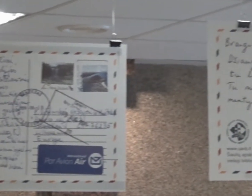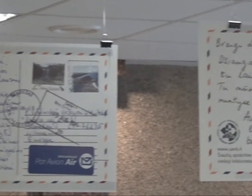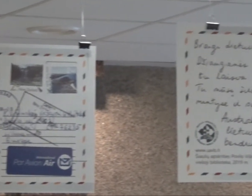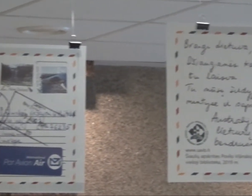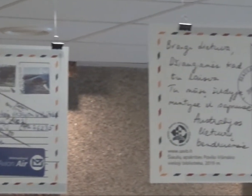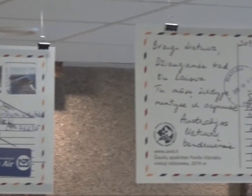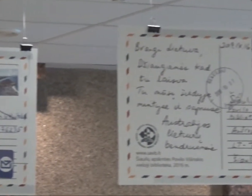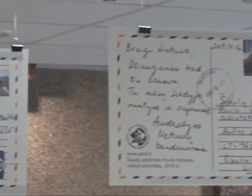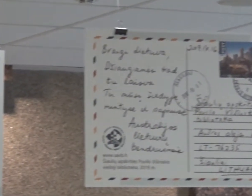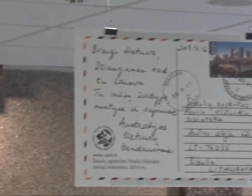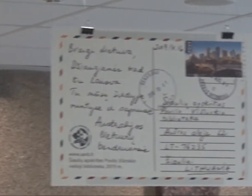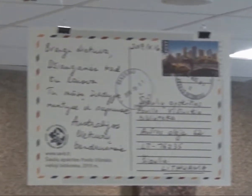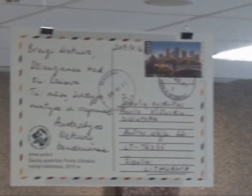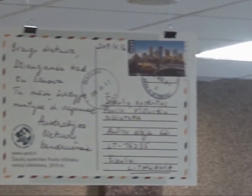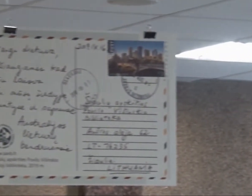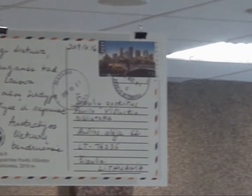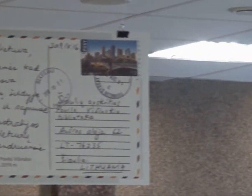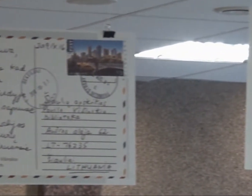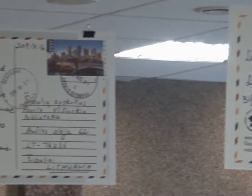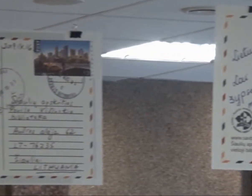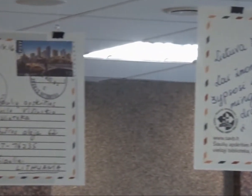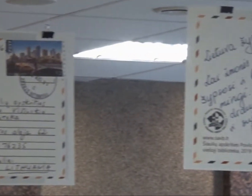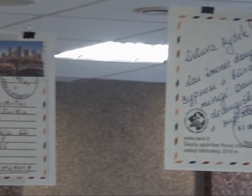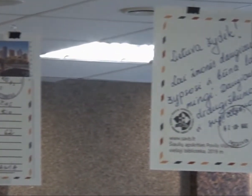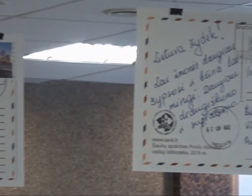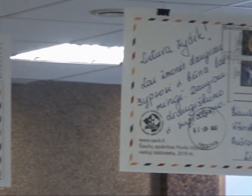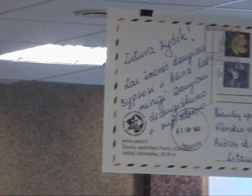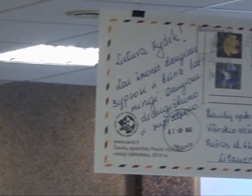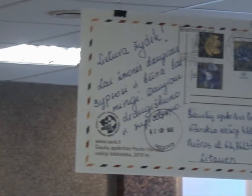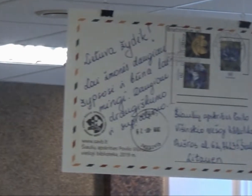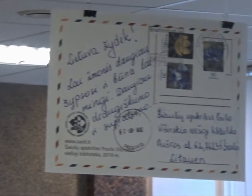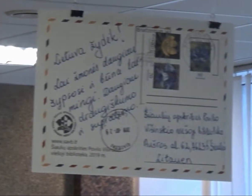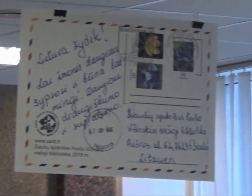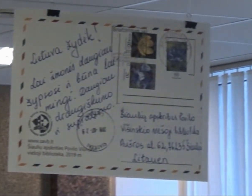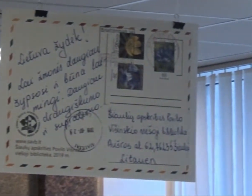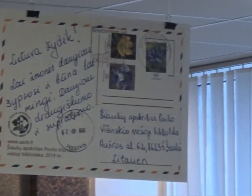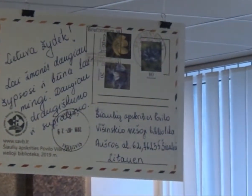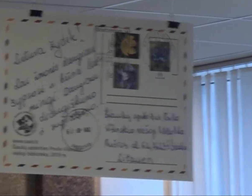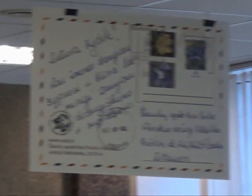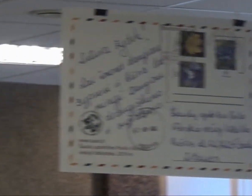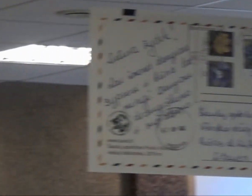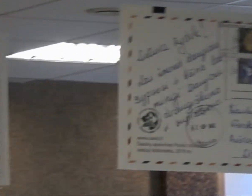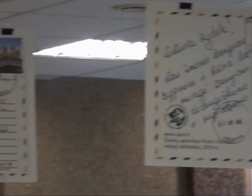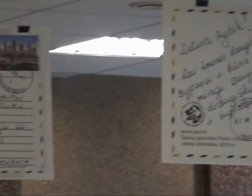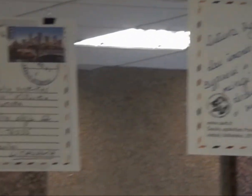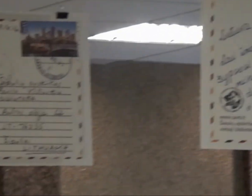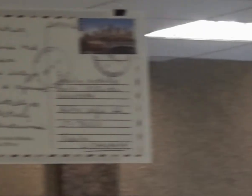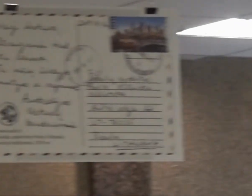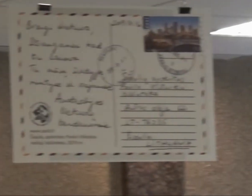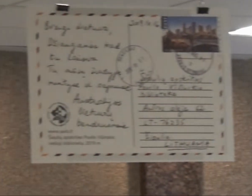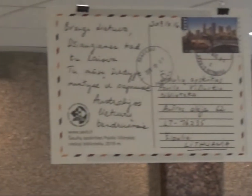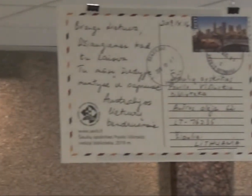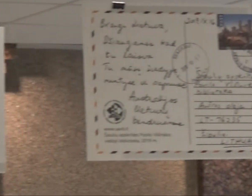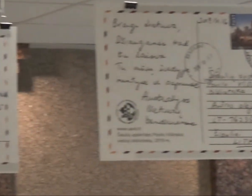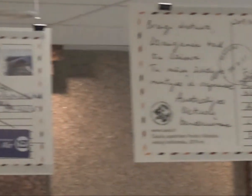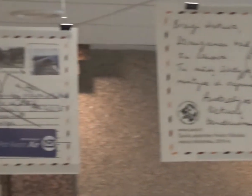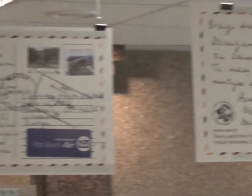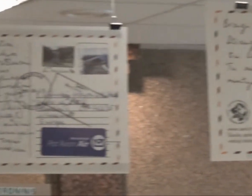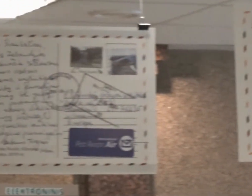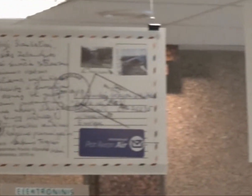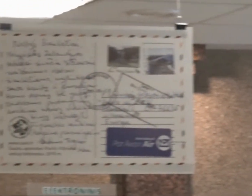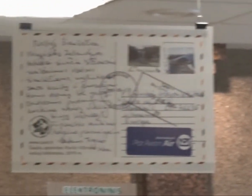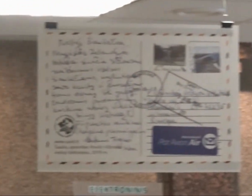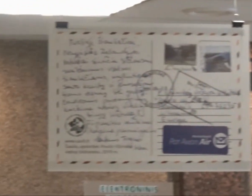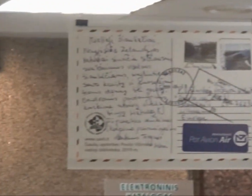kad tie jauni žmonės irgi myli knygą, aš tikrai žinau. Taip kad ačiū Godai, ačiū